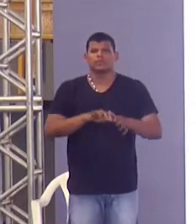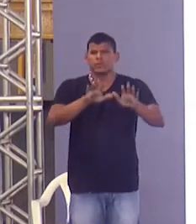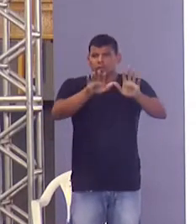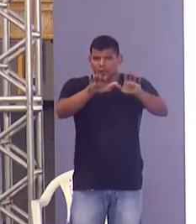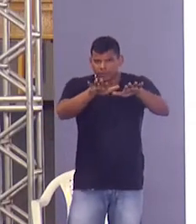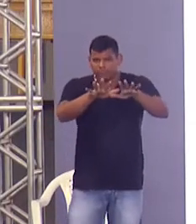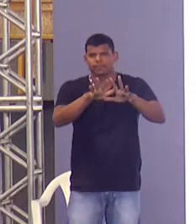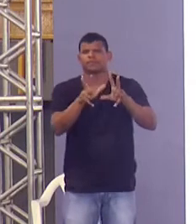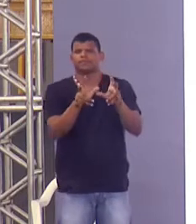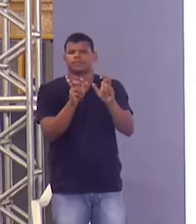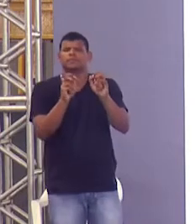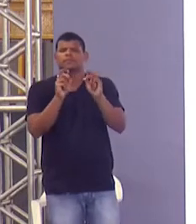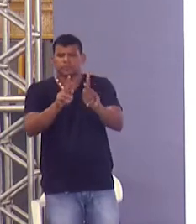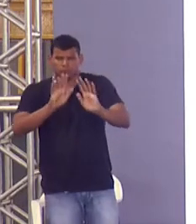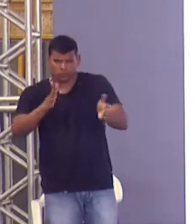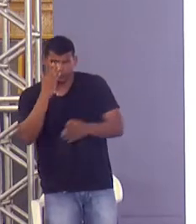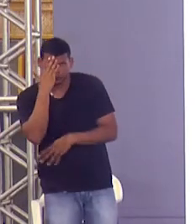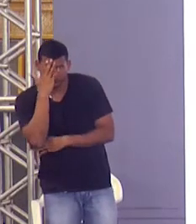Aí,